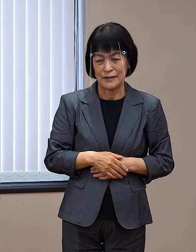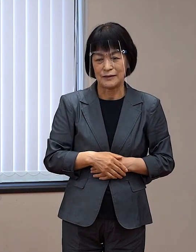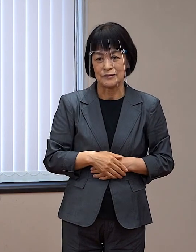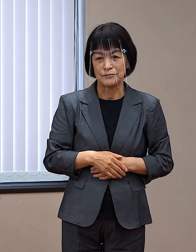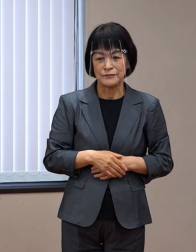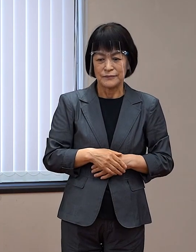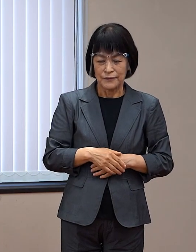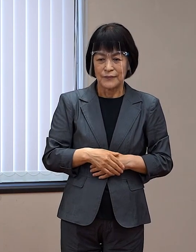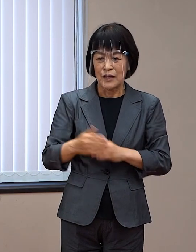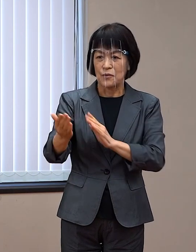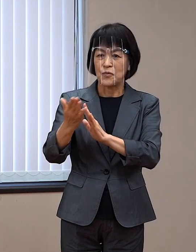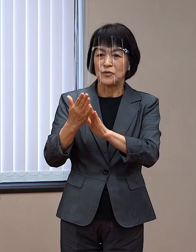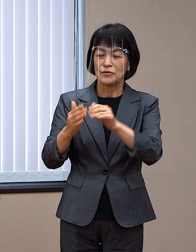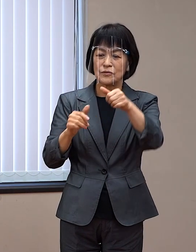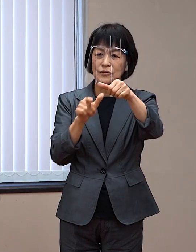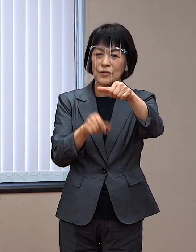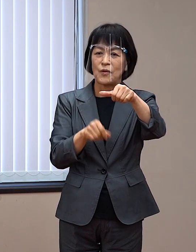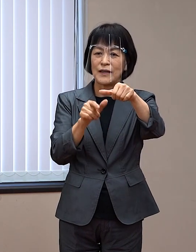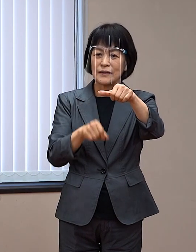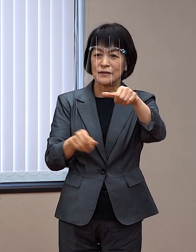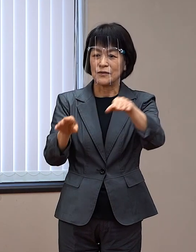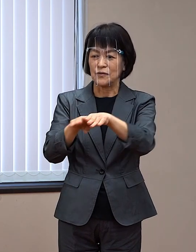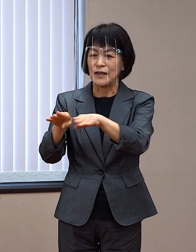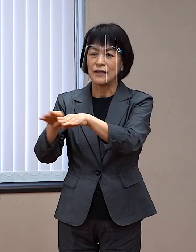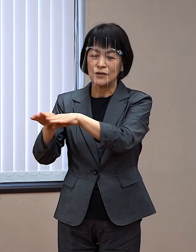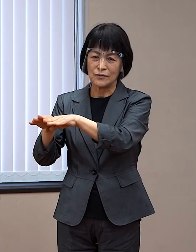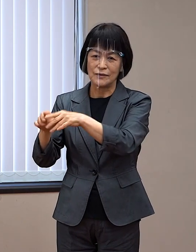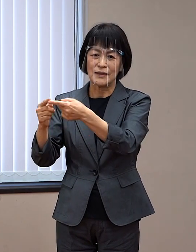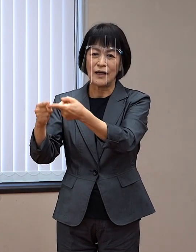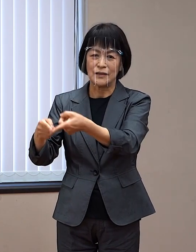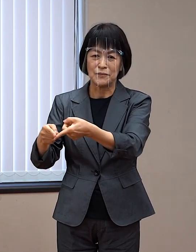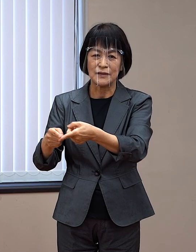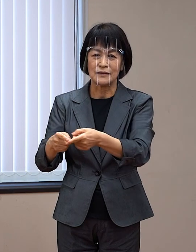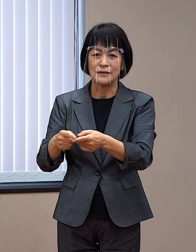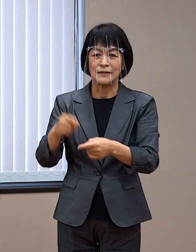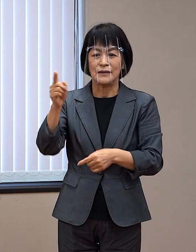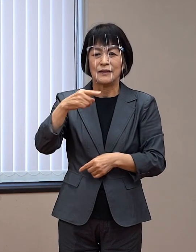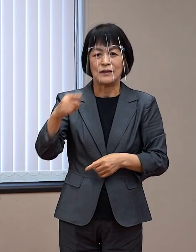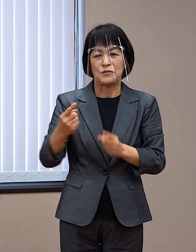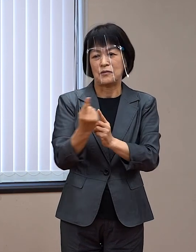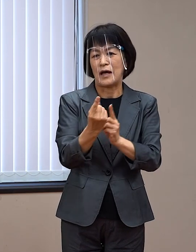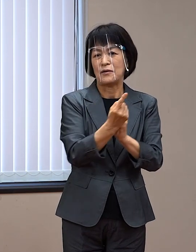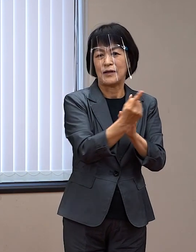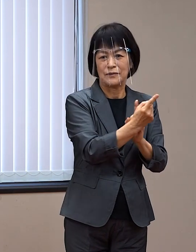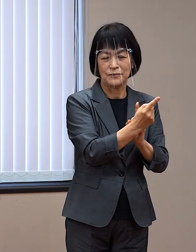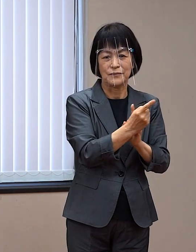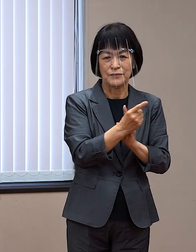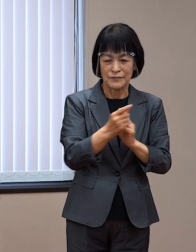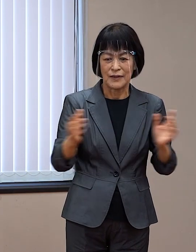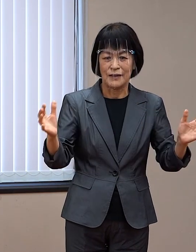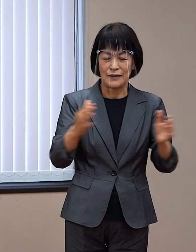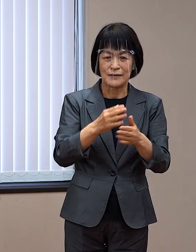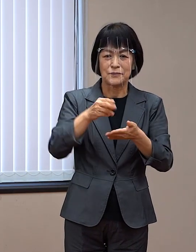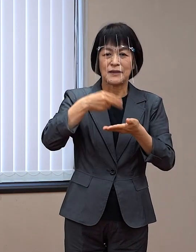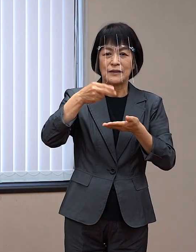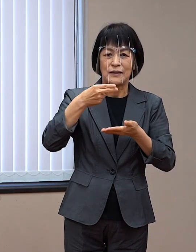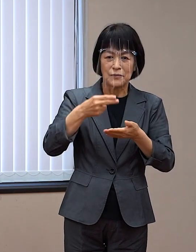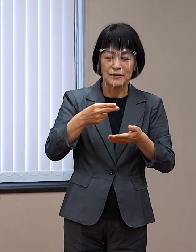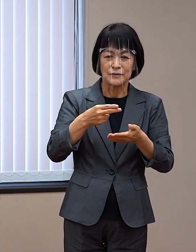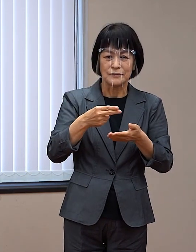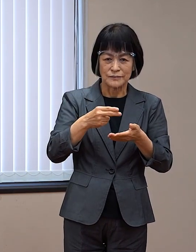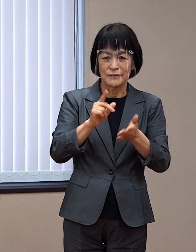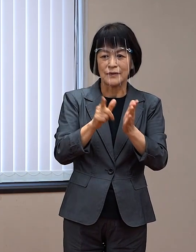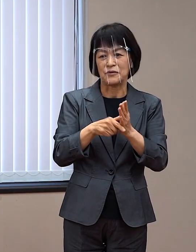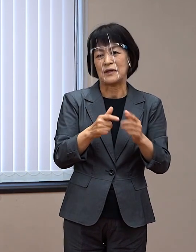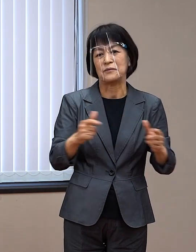今週末からゴールデンウィークを迎えるにあたっては、人と会う機会や 飲食を伴う機会も多くな